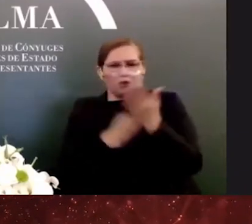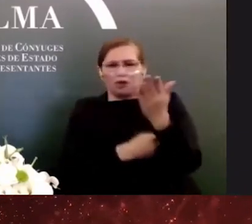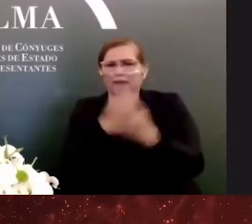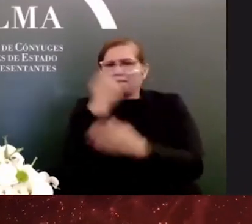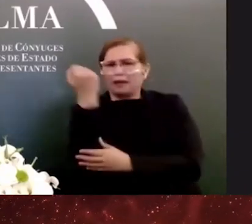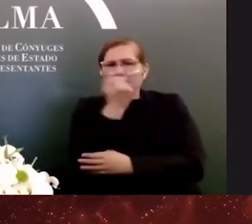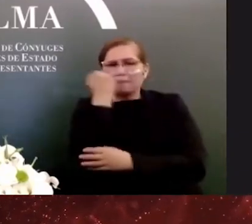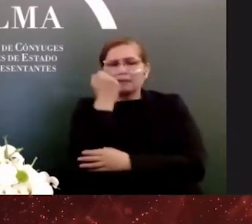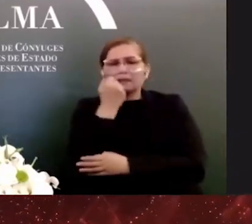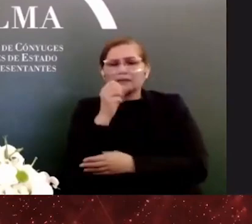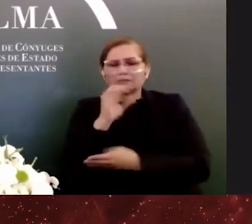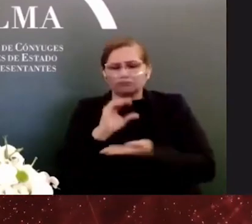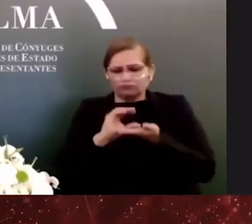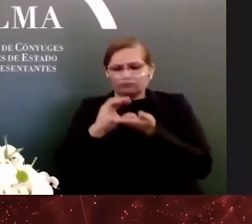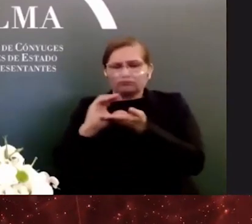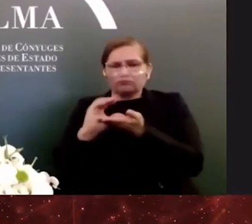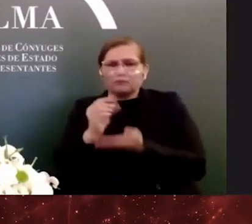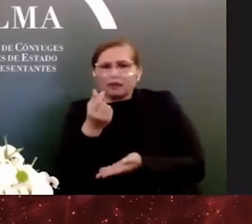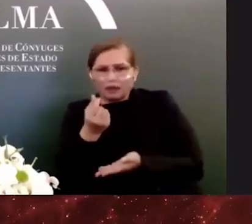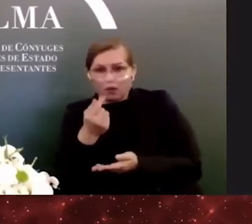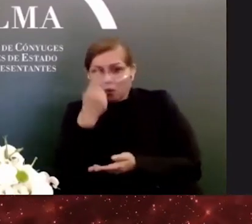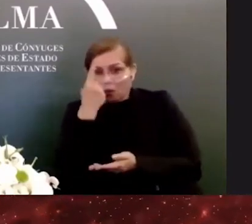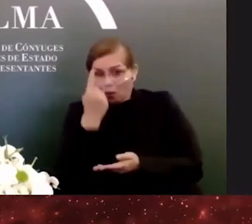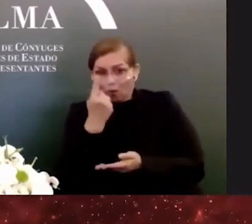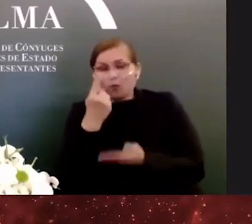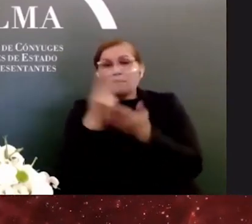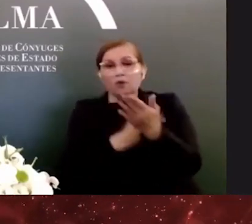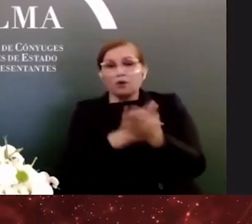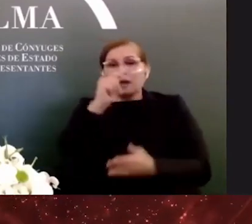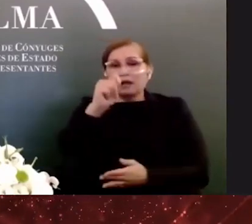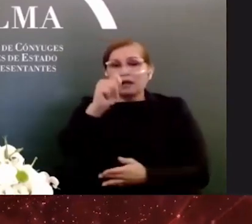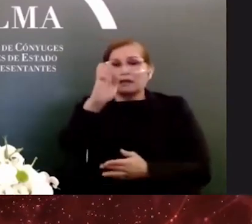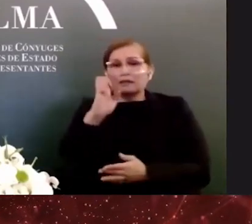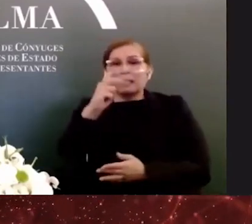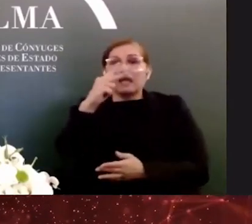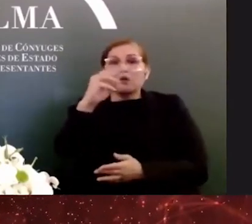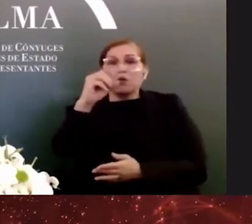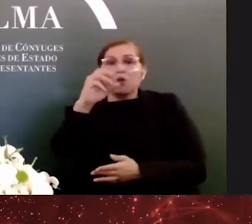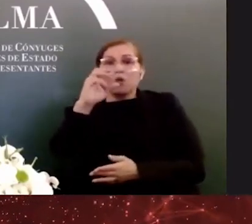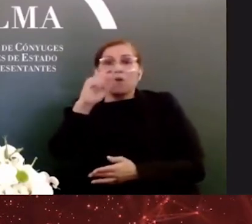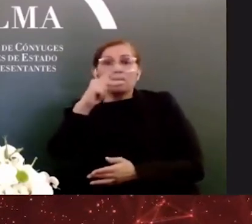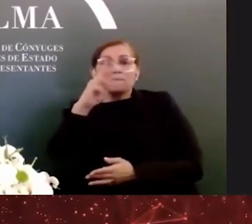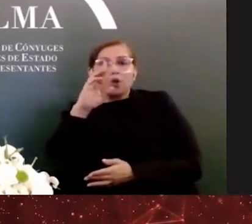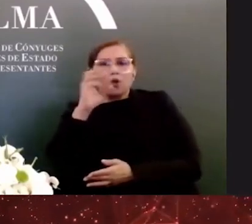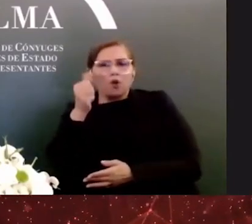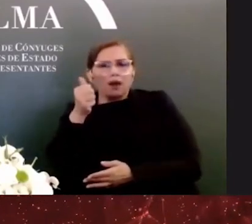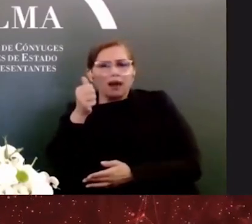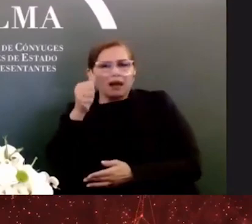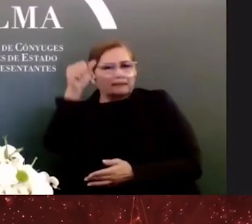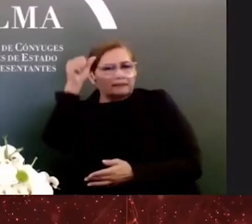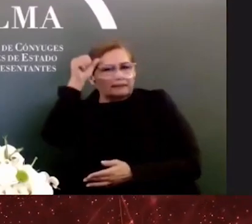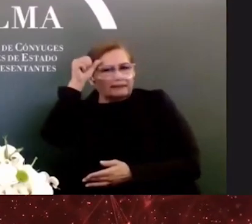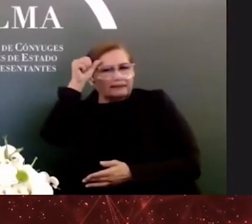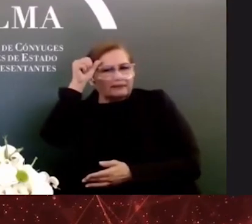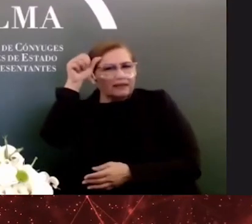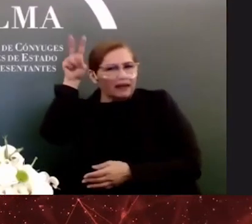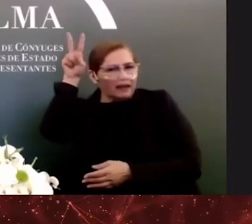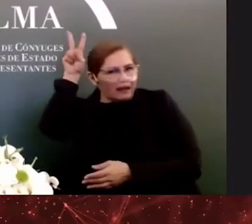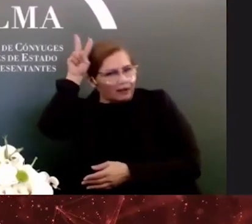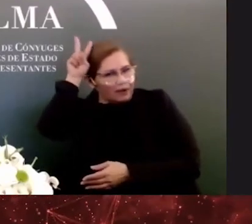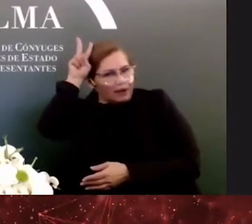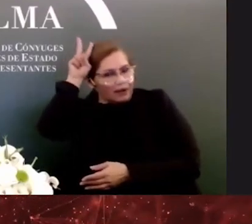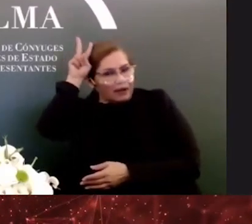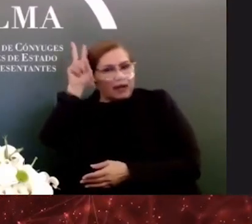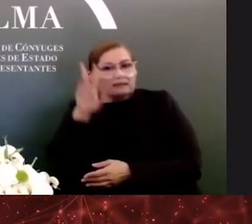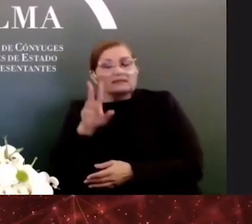de transferencia monetaria. El programa Tecoporá, que en guaraní lo nombramos Tecoporá y en